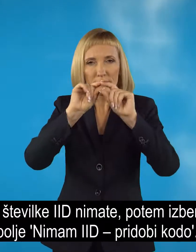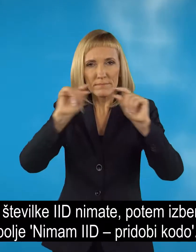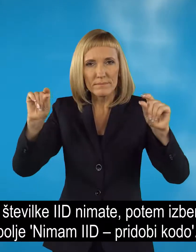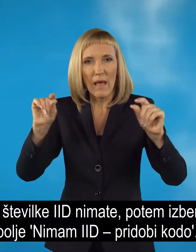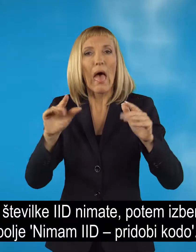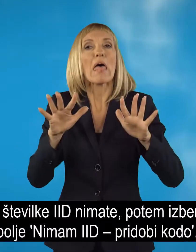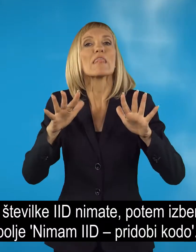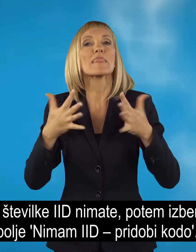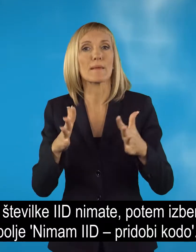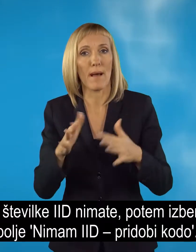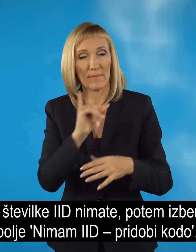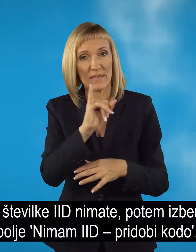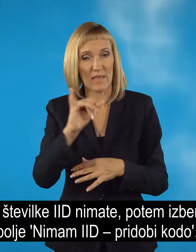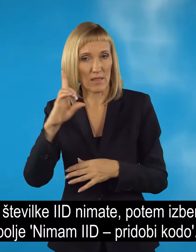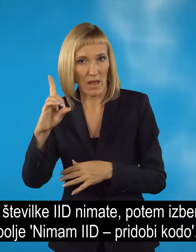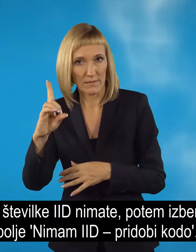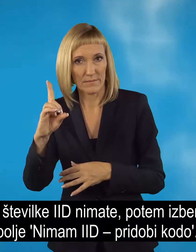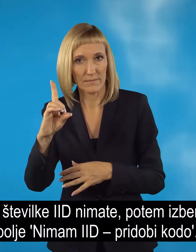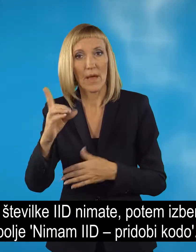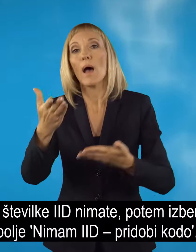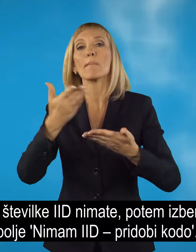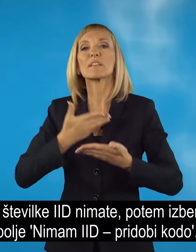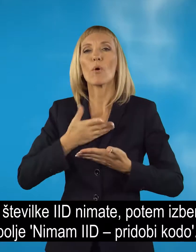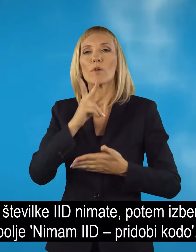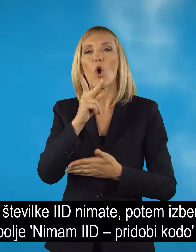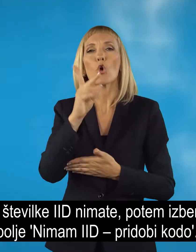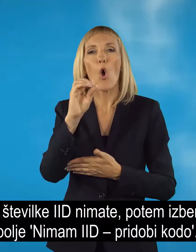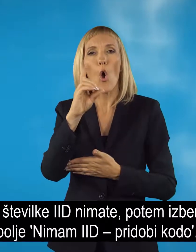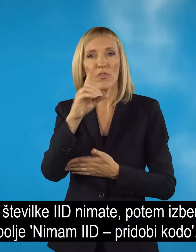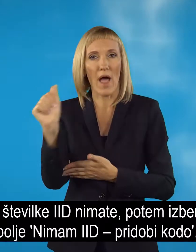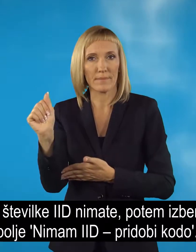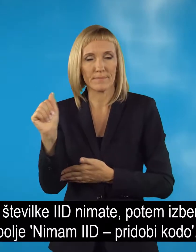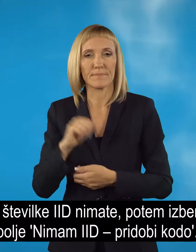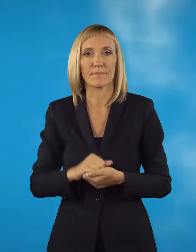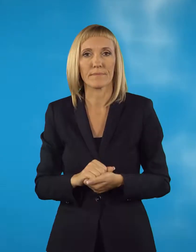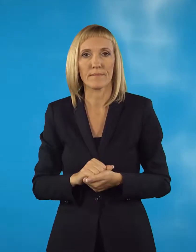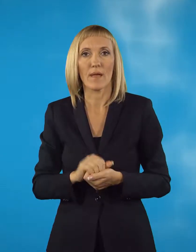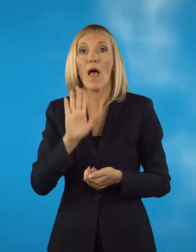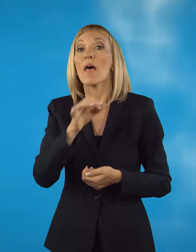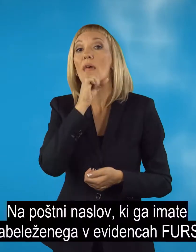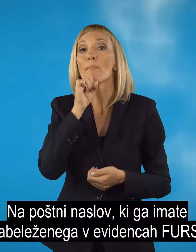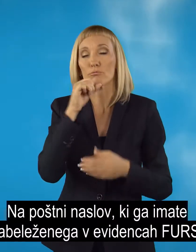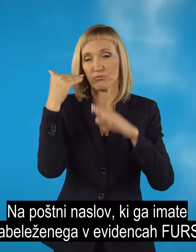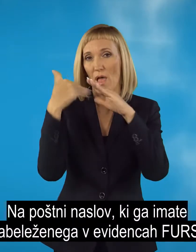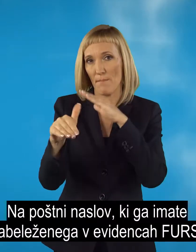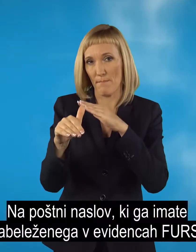polje Nimam IID, pridobi kodo. Na poštni naslov, ki ga